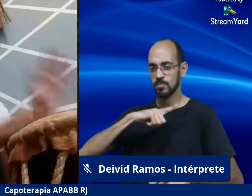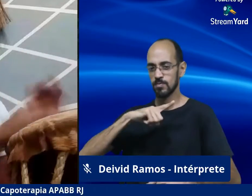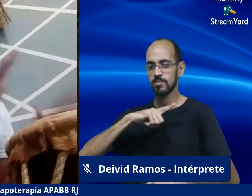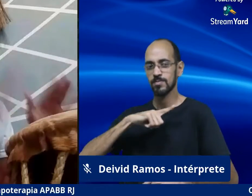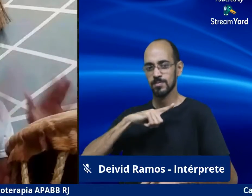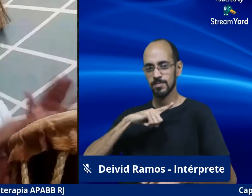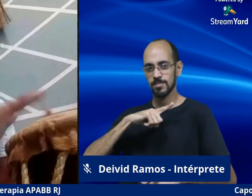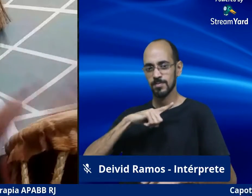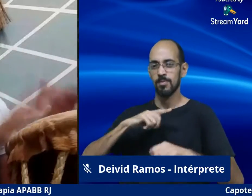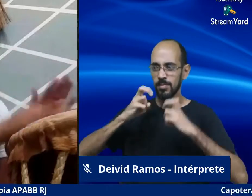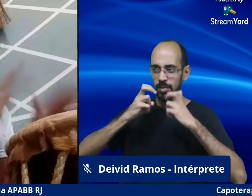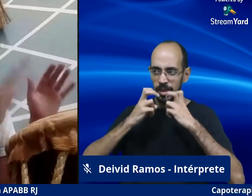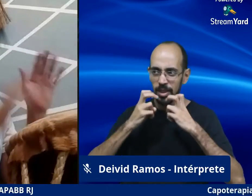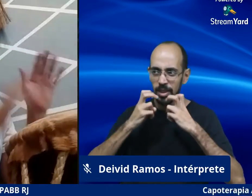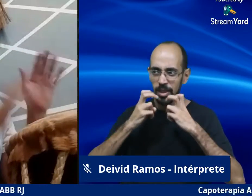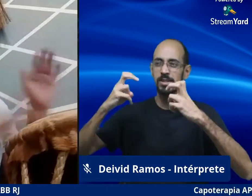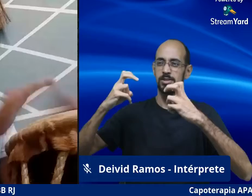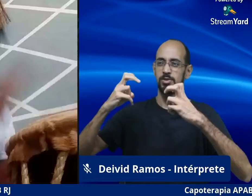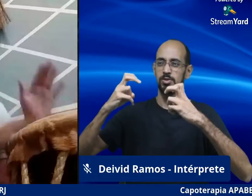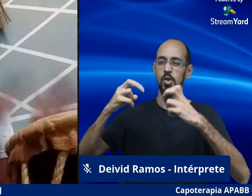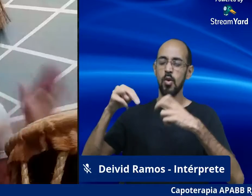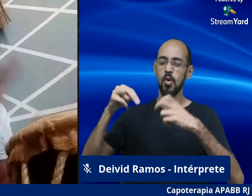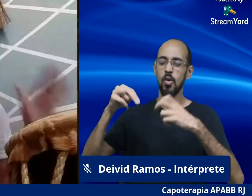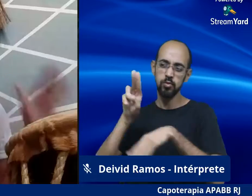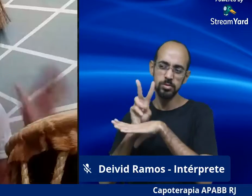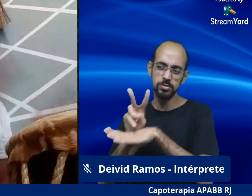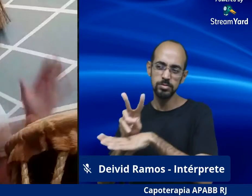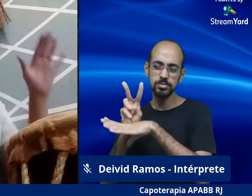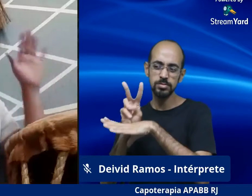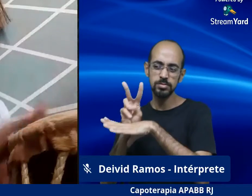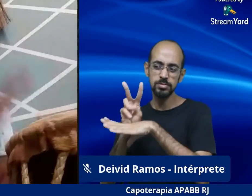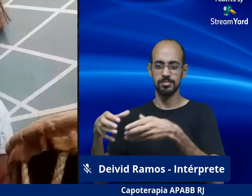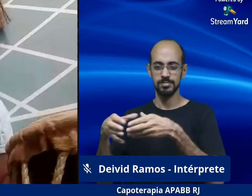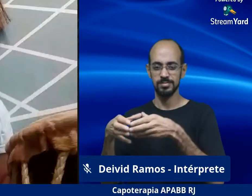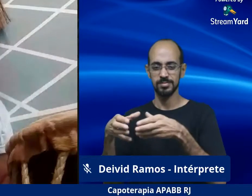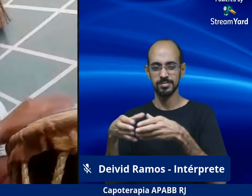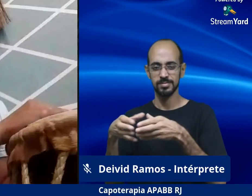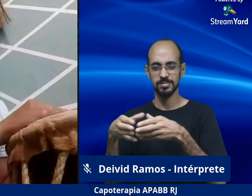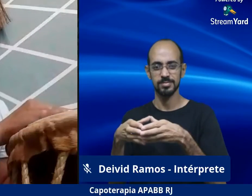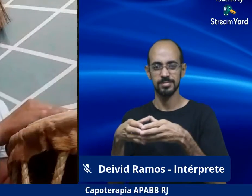pra todo mundo que eu sou maculelê.